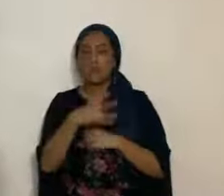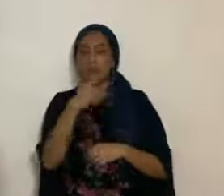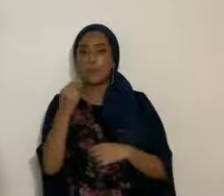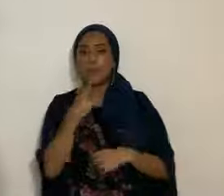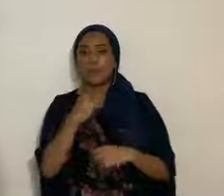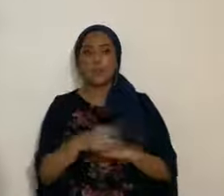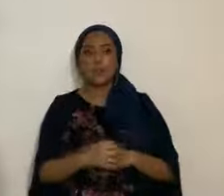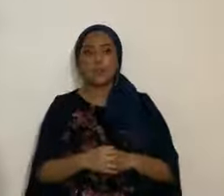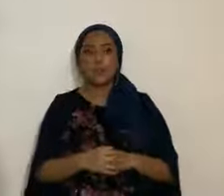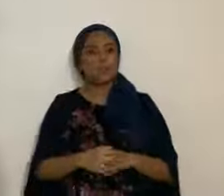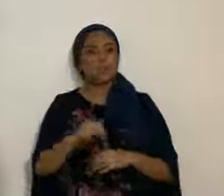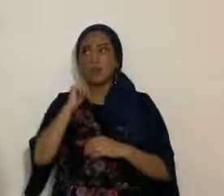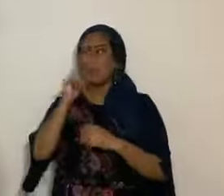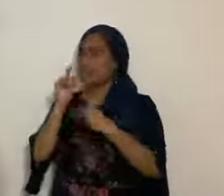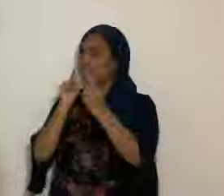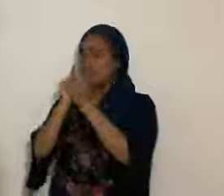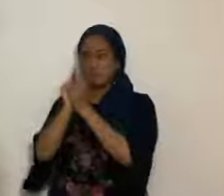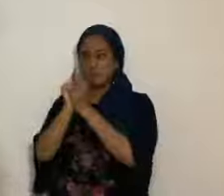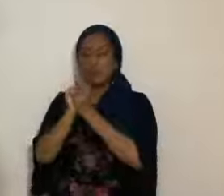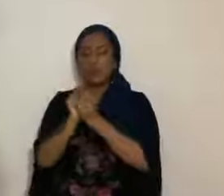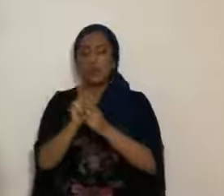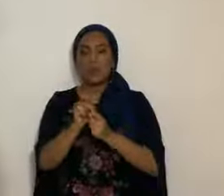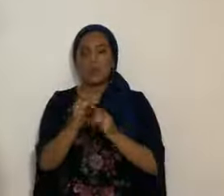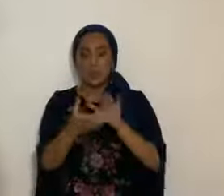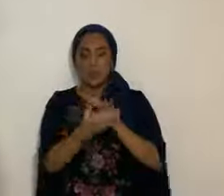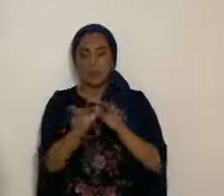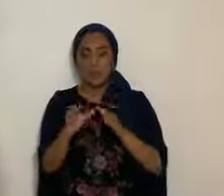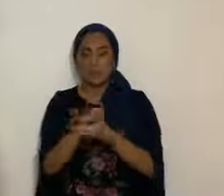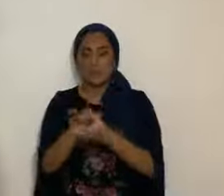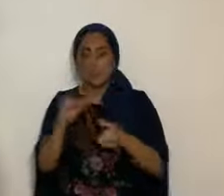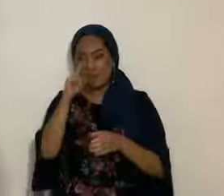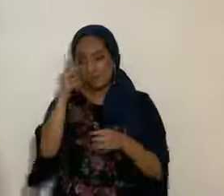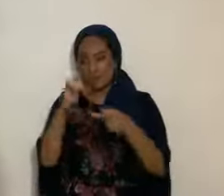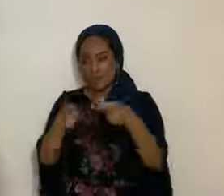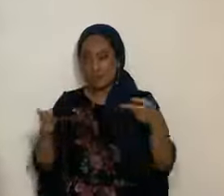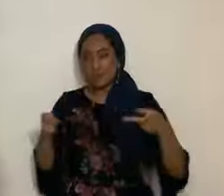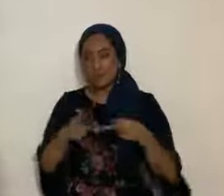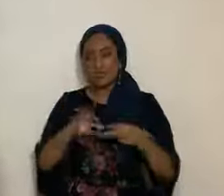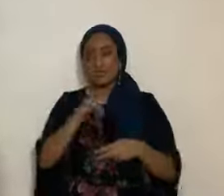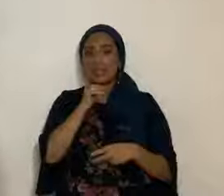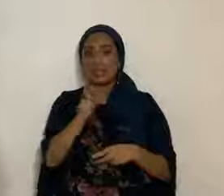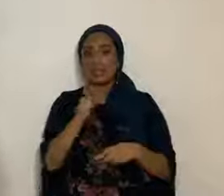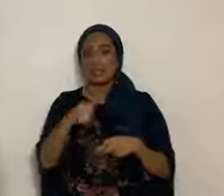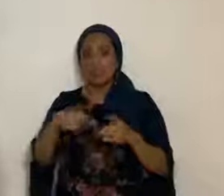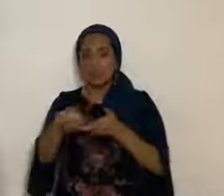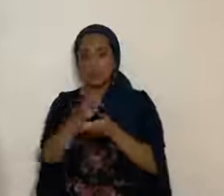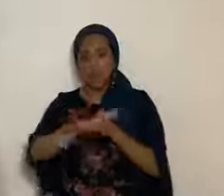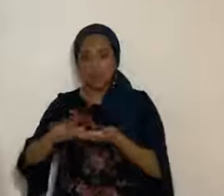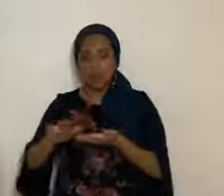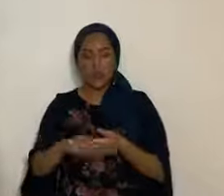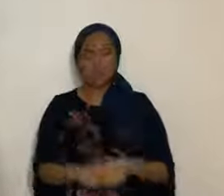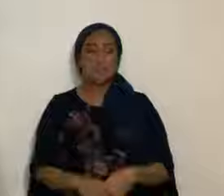no te acerques, quita el calzado de tus pies, porque el lugar en que estás, tierra apartada es. Y